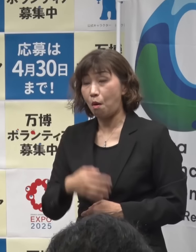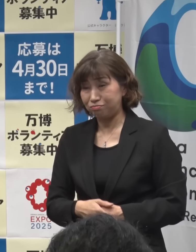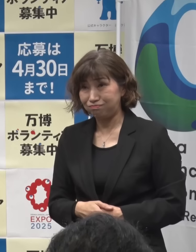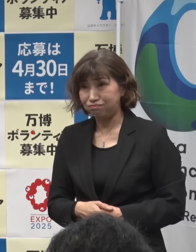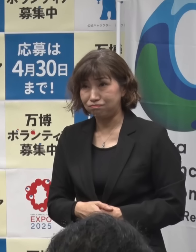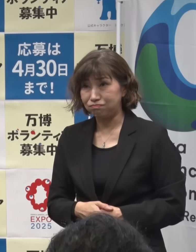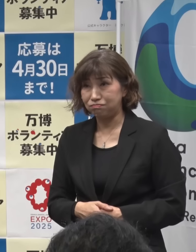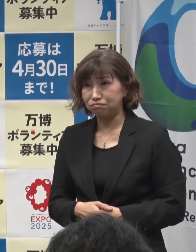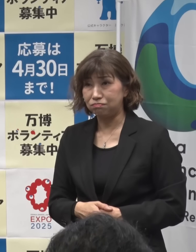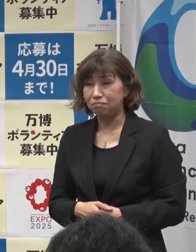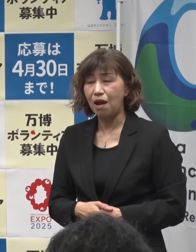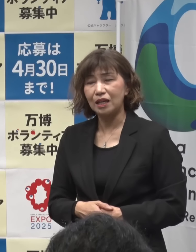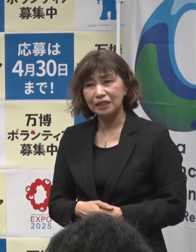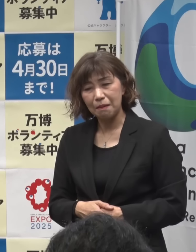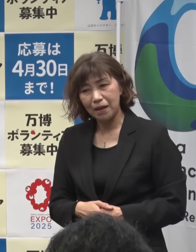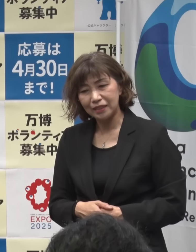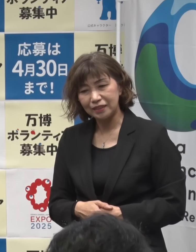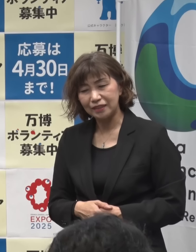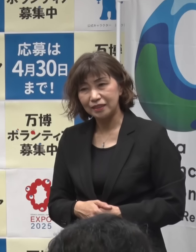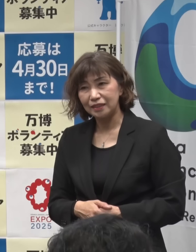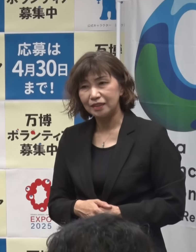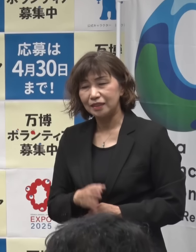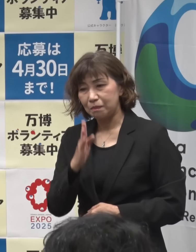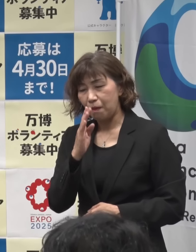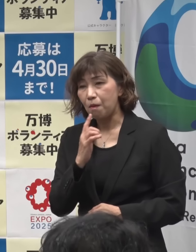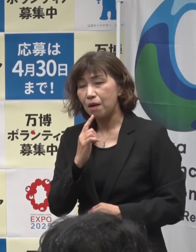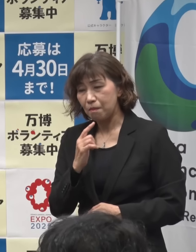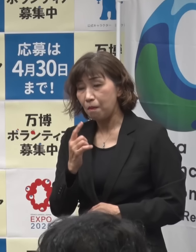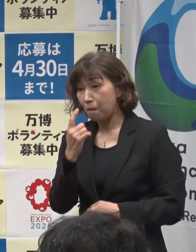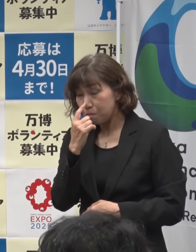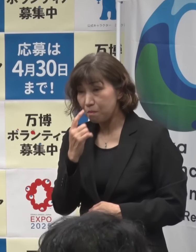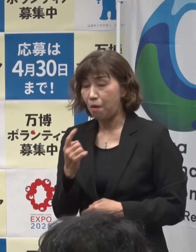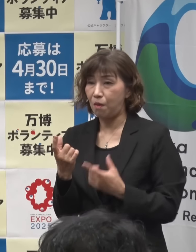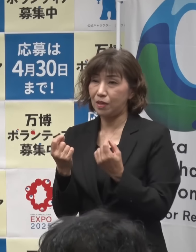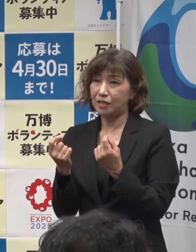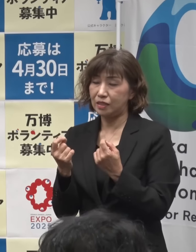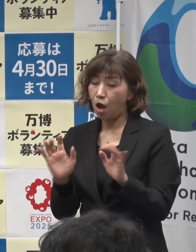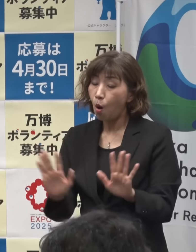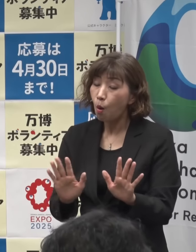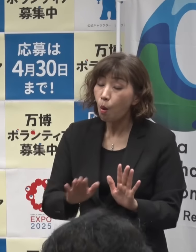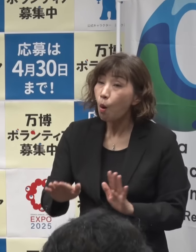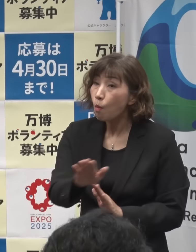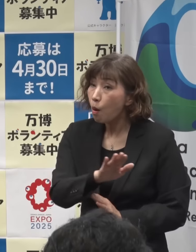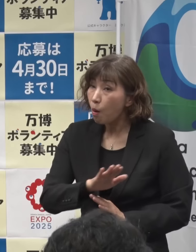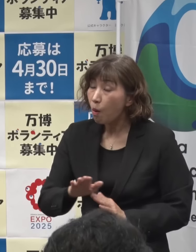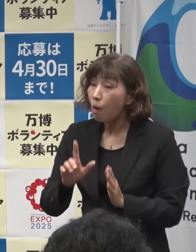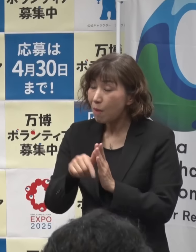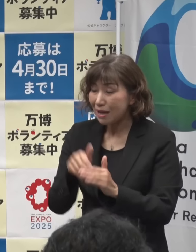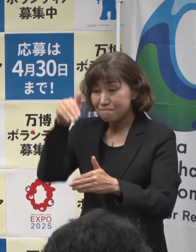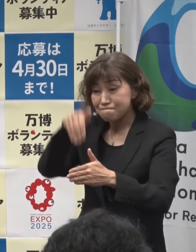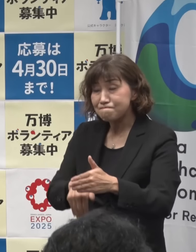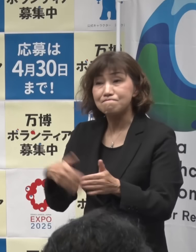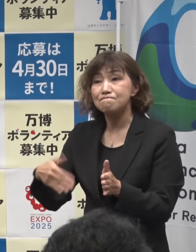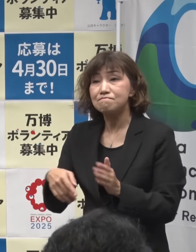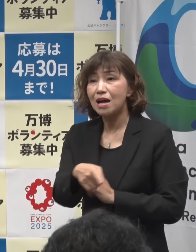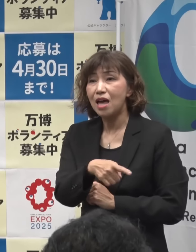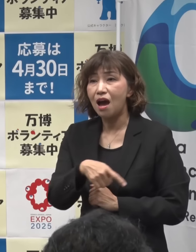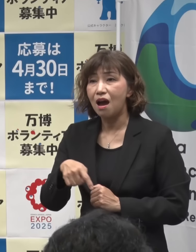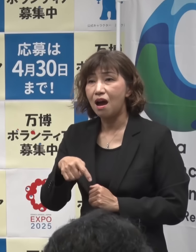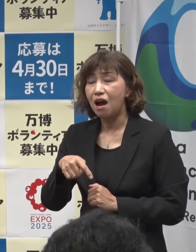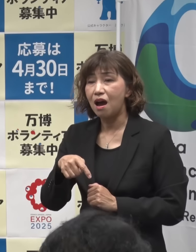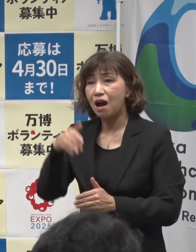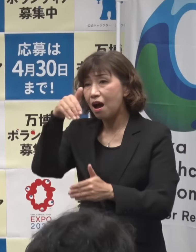るとやっぱりその僕らの子どもたちも含めて一票持ってませんから、政治的な影響力がないんだと思う